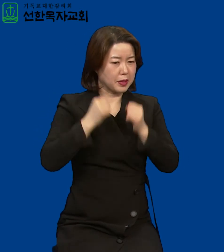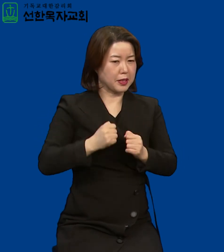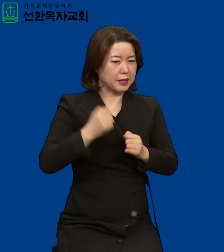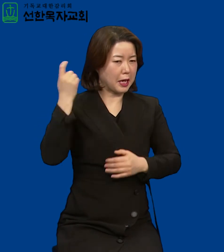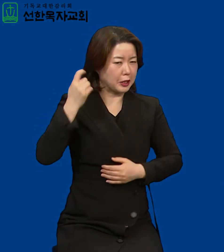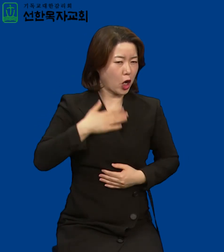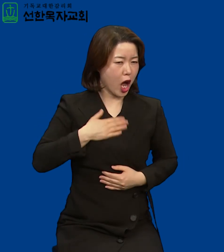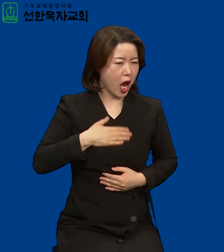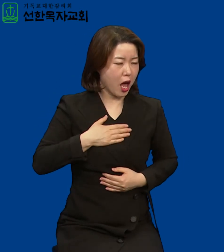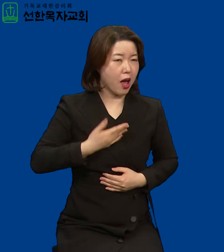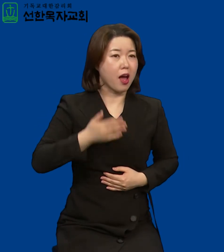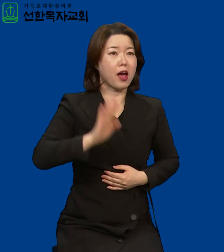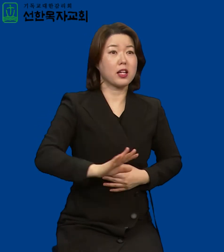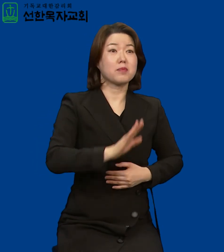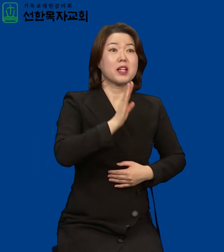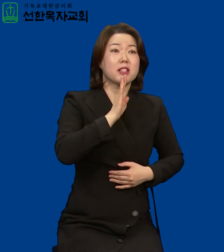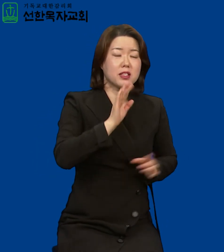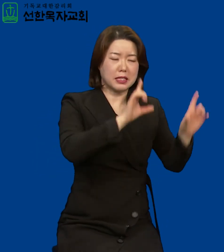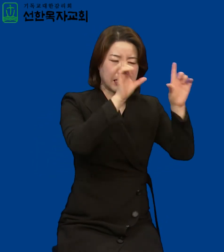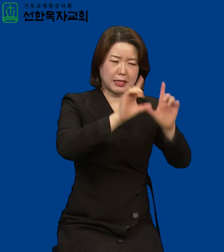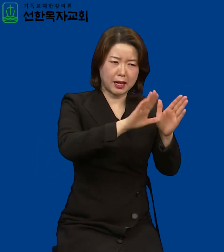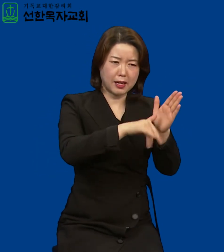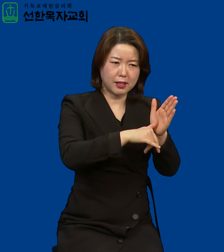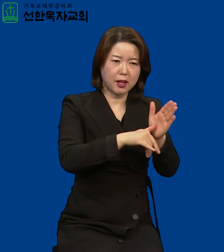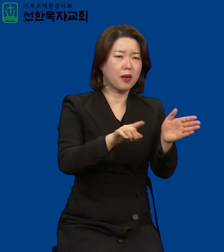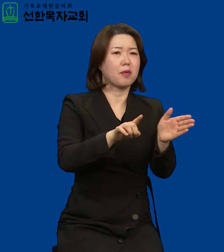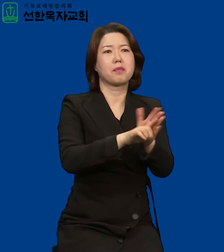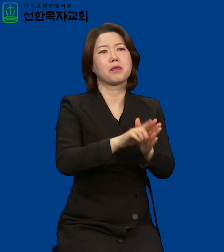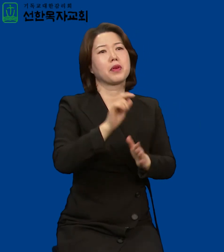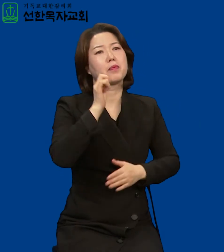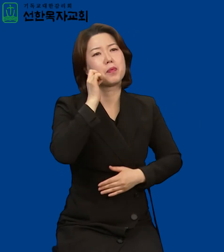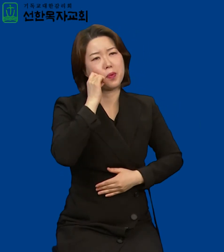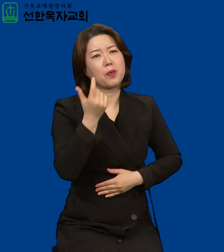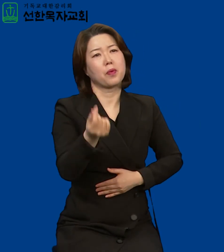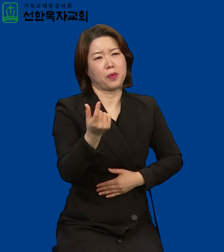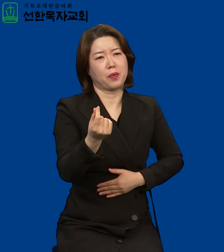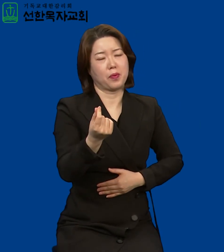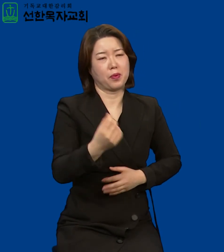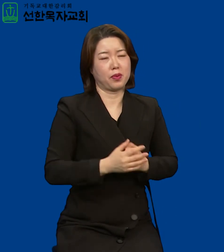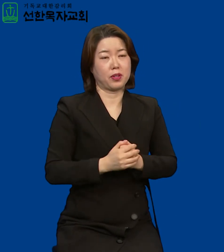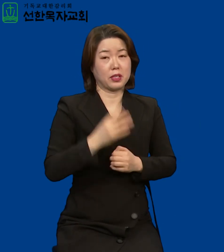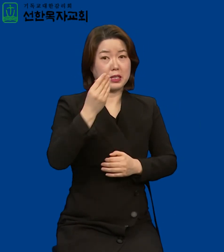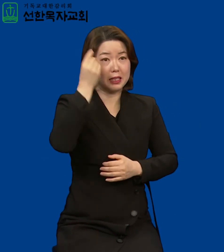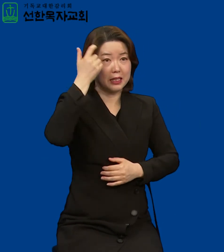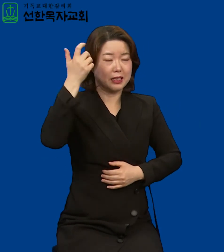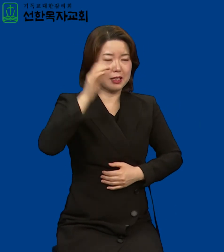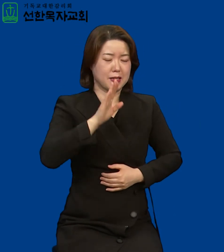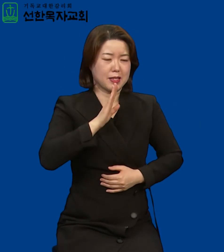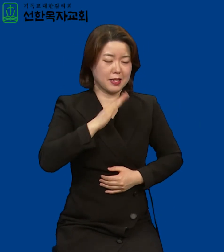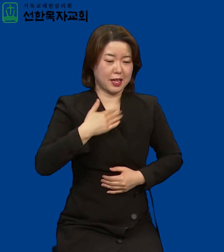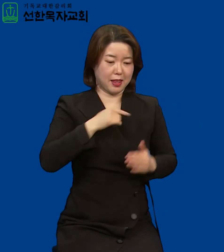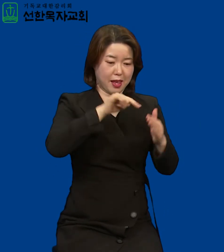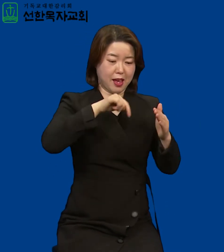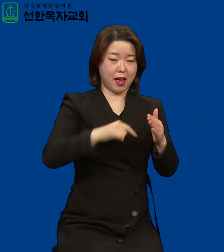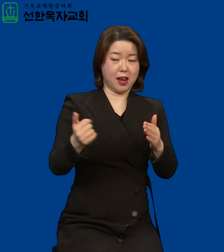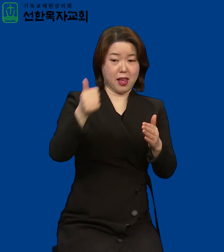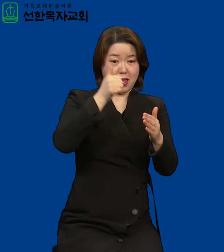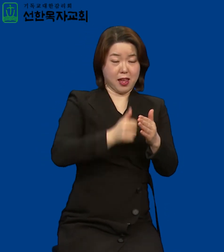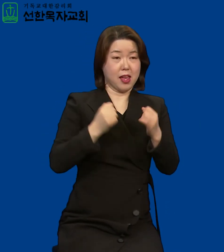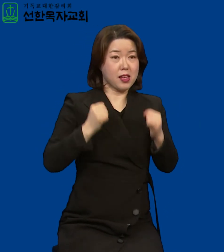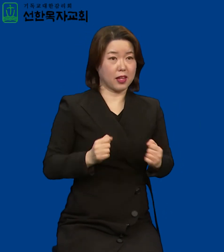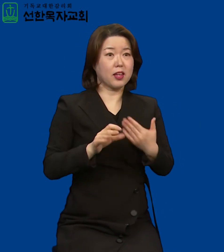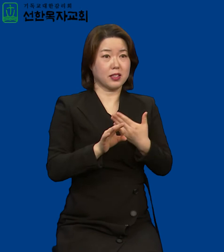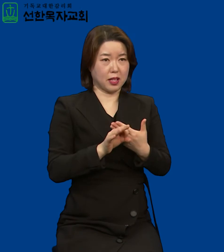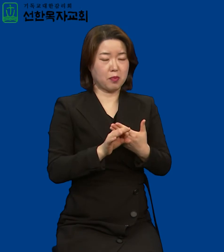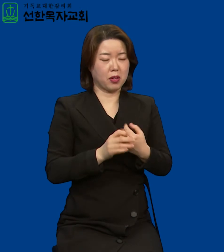알지만 실제로는 믿어지지 않는 겁니다. 성령께서 정말 내 안에 계시다면 내가 이렇게